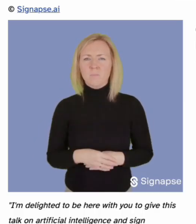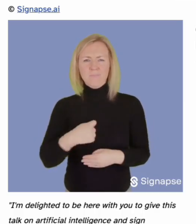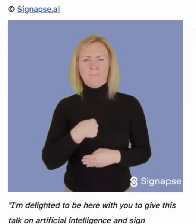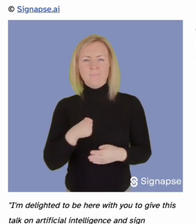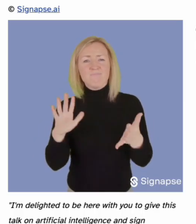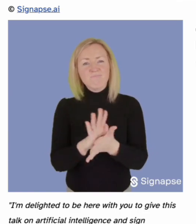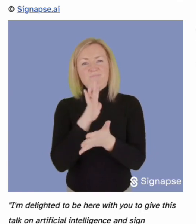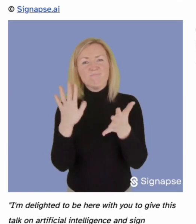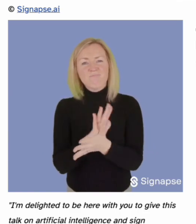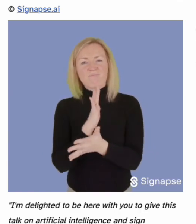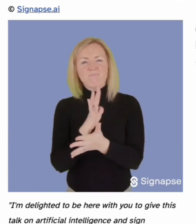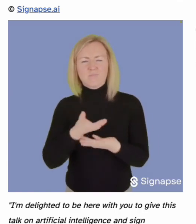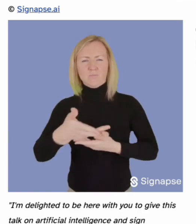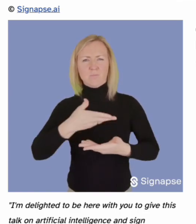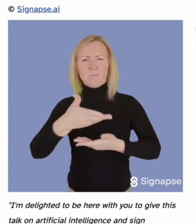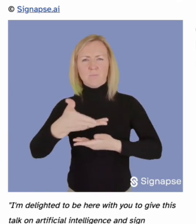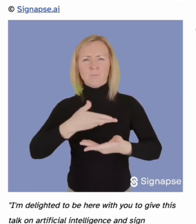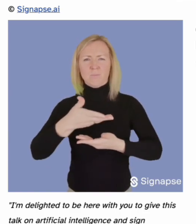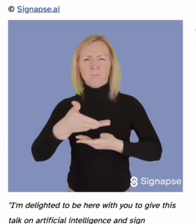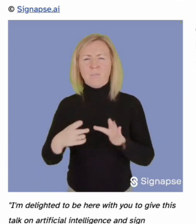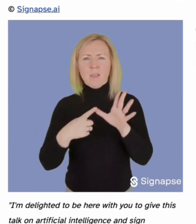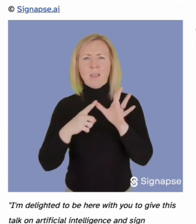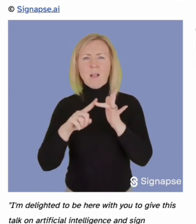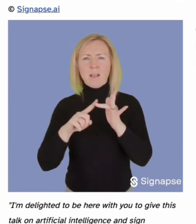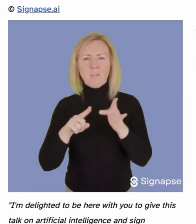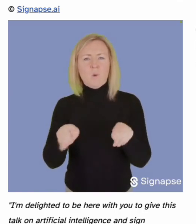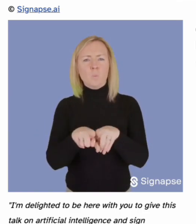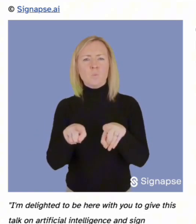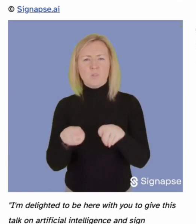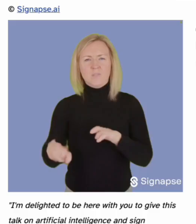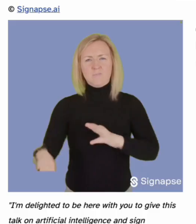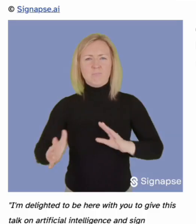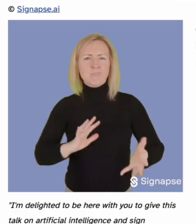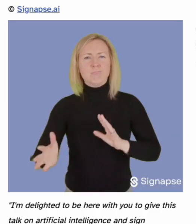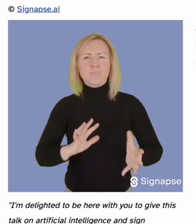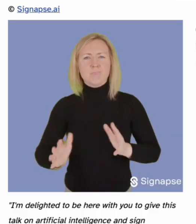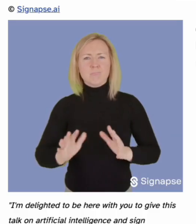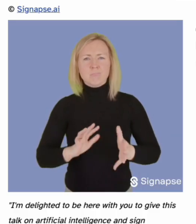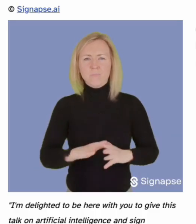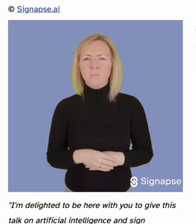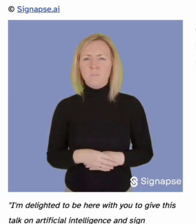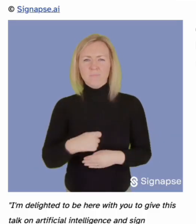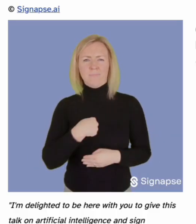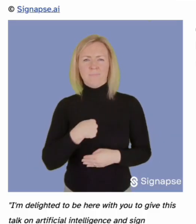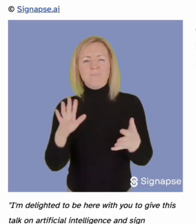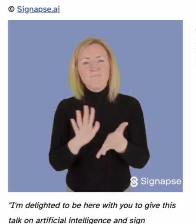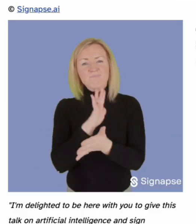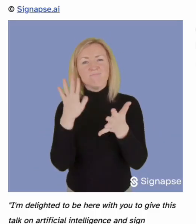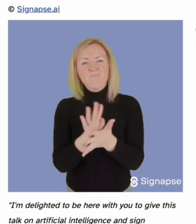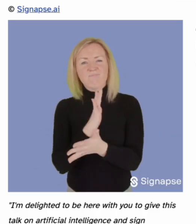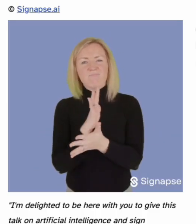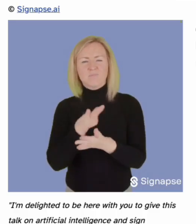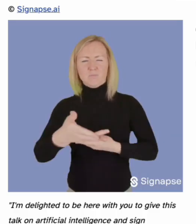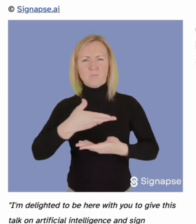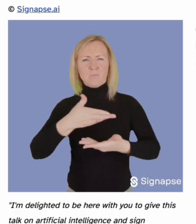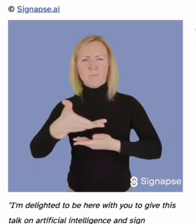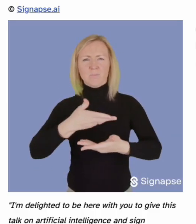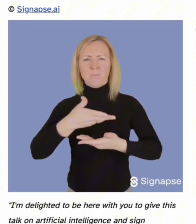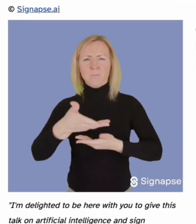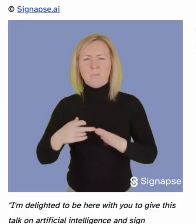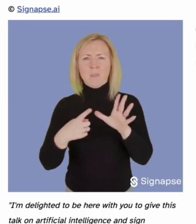artificielle ou pas? Parce que ça devient de plus en plus difficile de détecter s'il y a intelligence artificielle ou